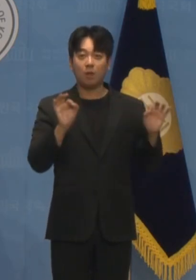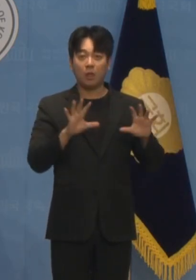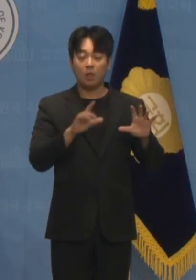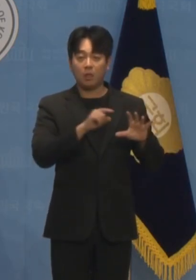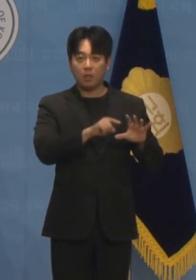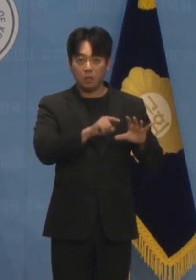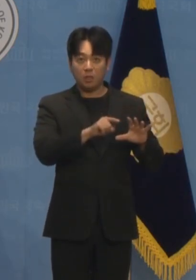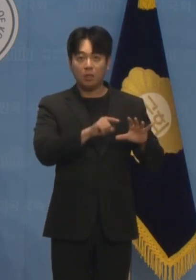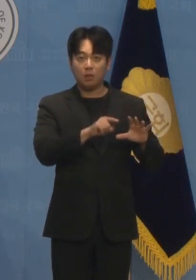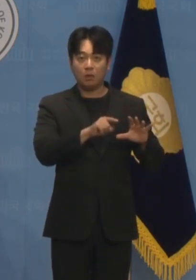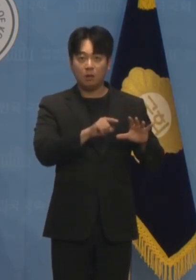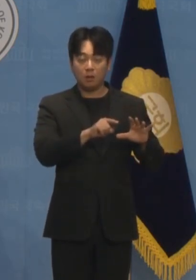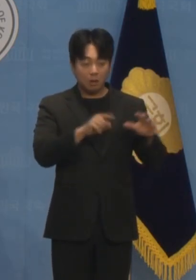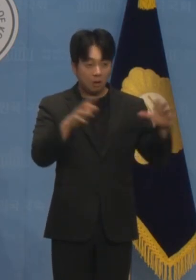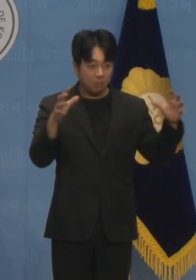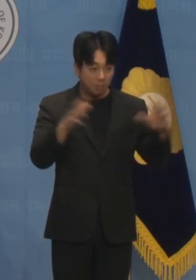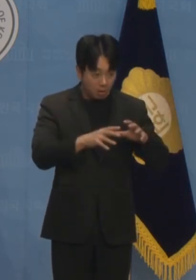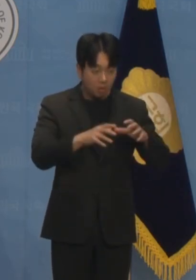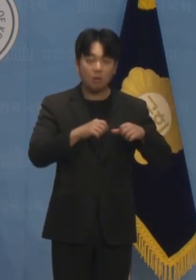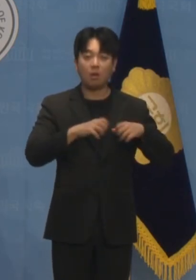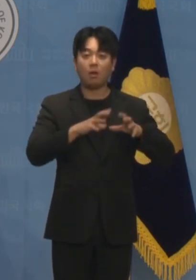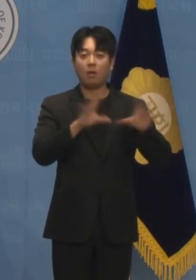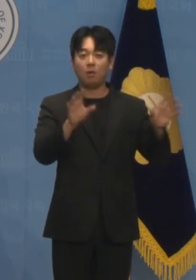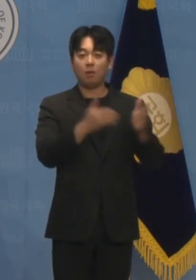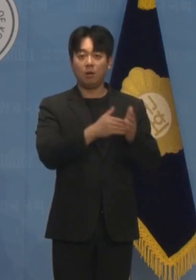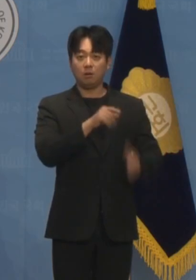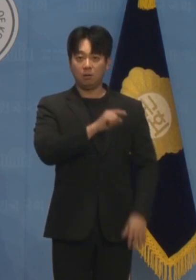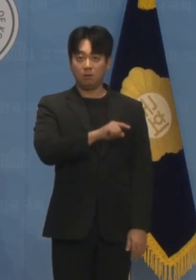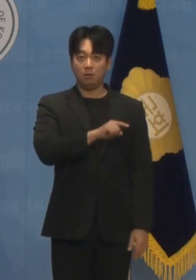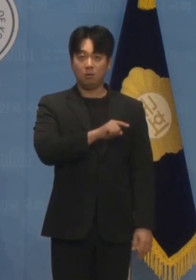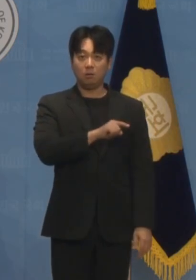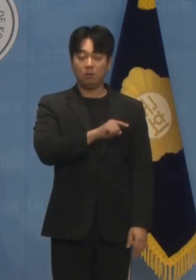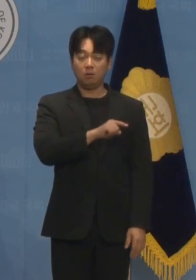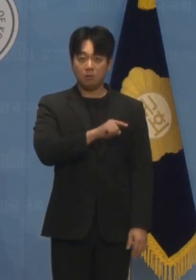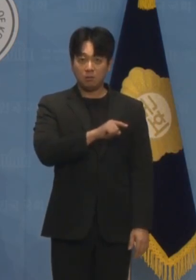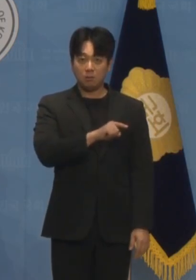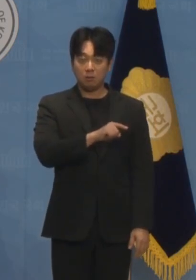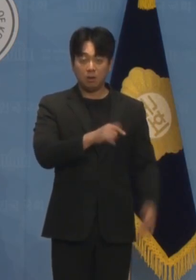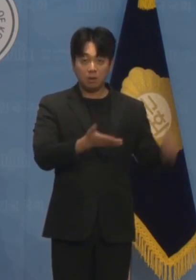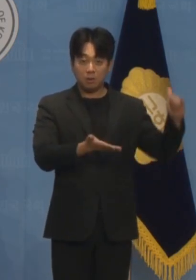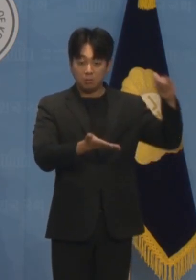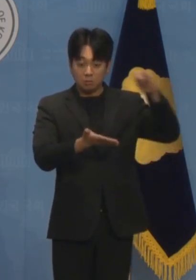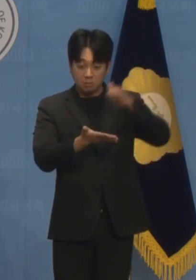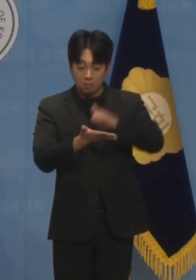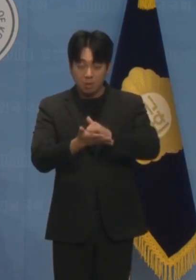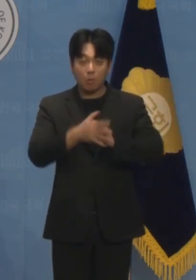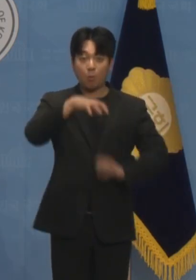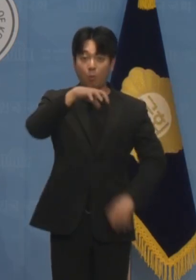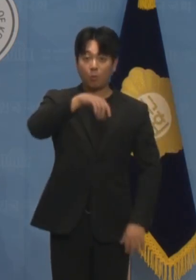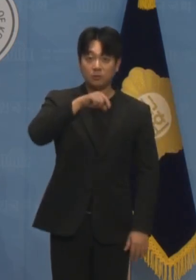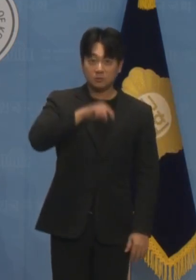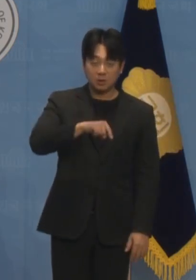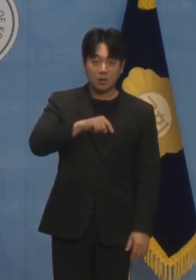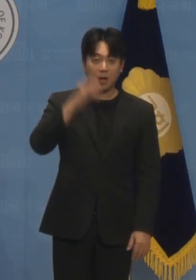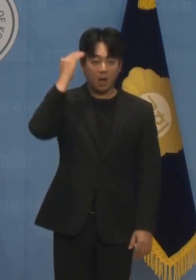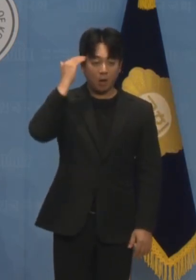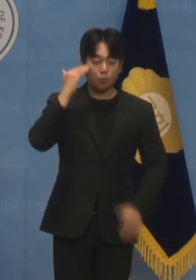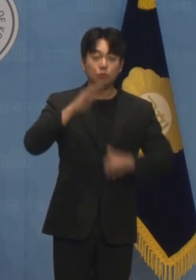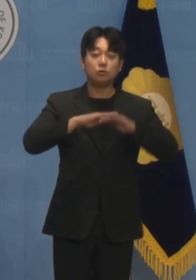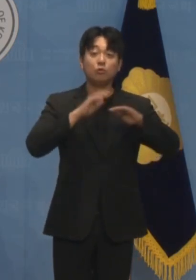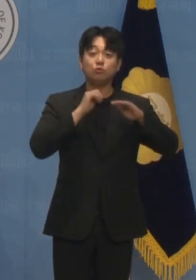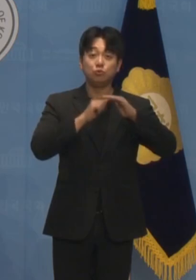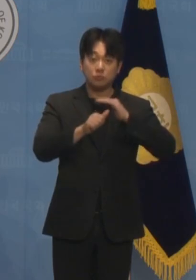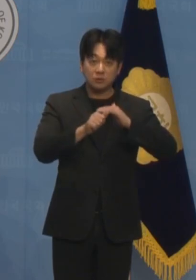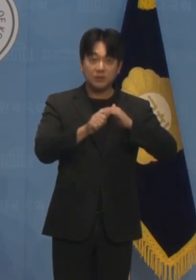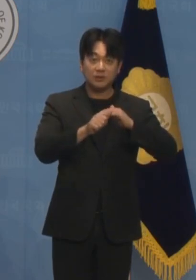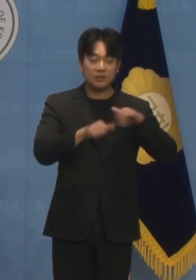해산시켰습니다. 이 회장은 입국장에서 행사 장소인 그레이트 홀로 가려면 선수들이 캐리어와